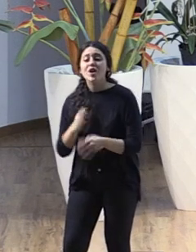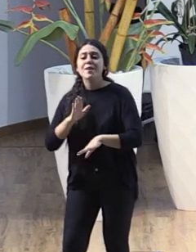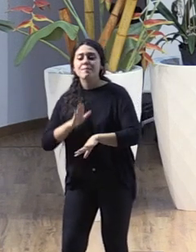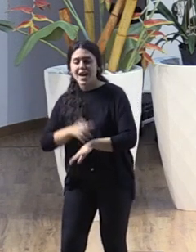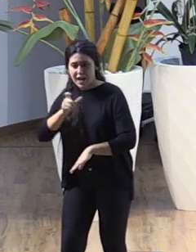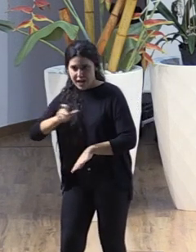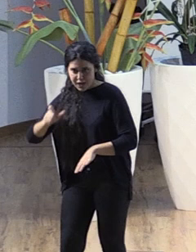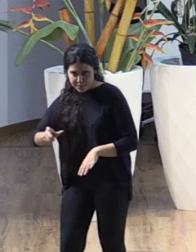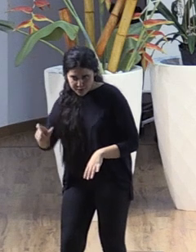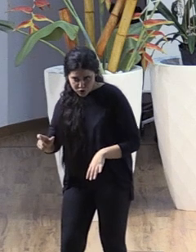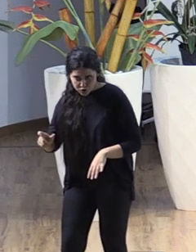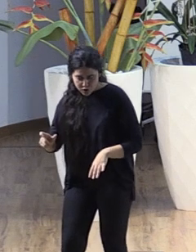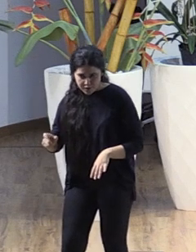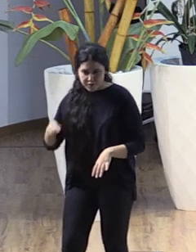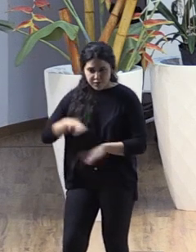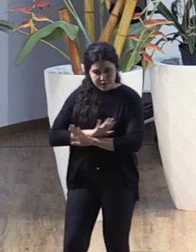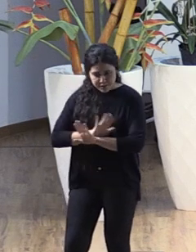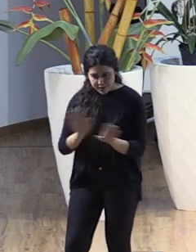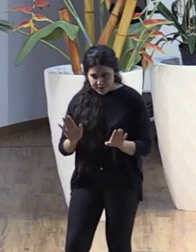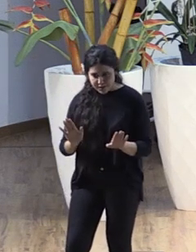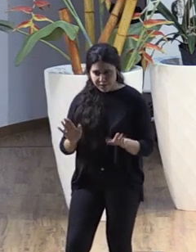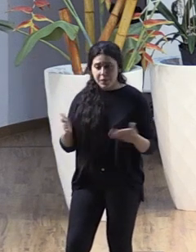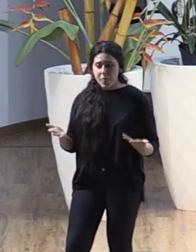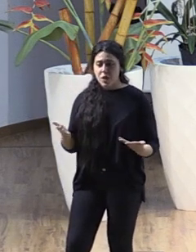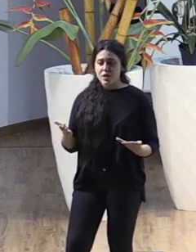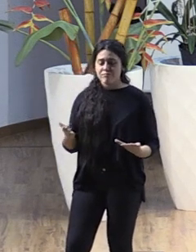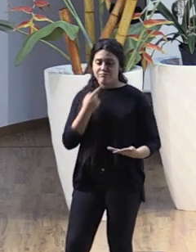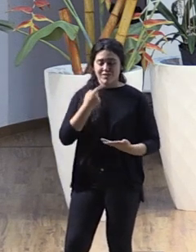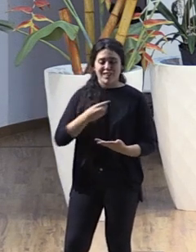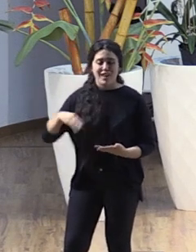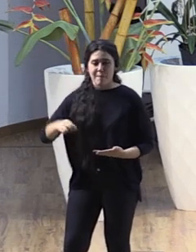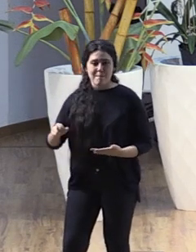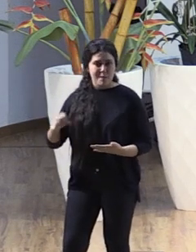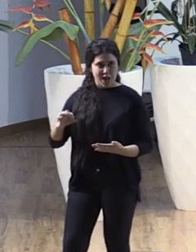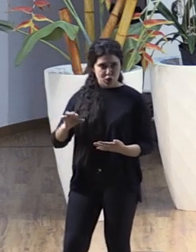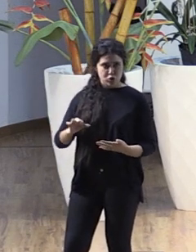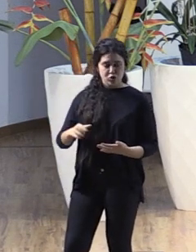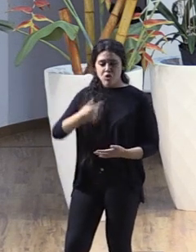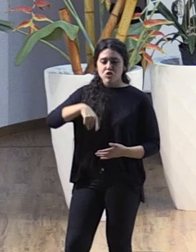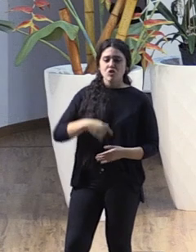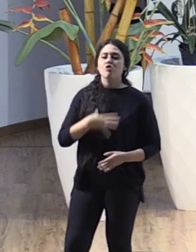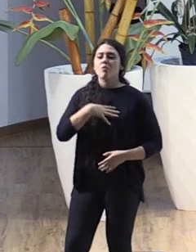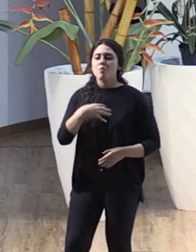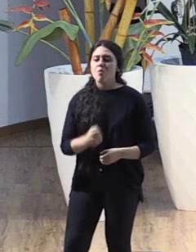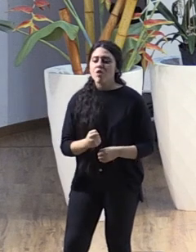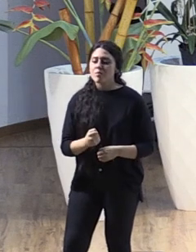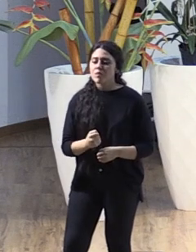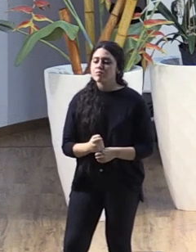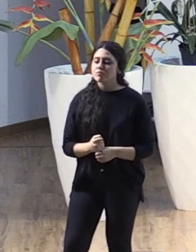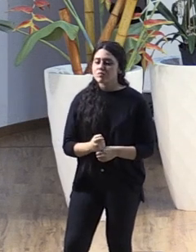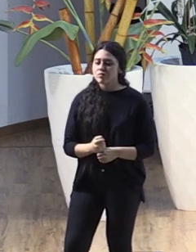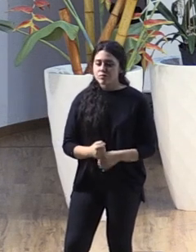estoy en relación. Y desde esa posición, desde esto que decías, Marco, de vamos a poder empoderarnos, relacionarnos, ver para